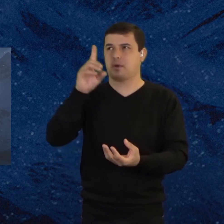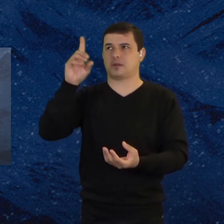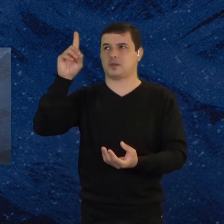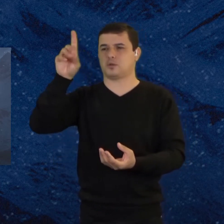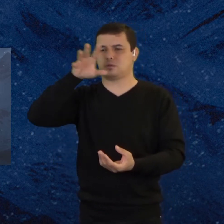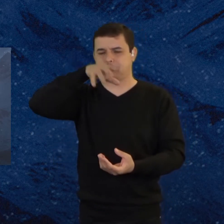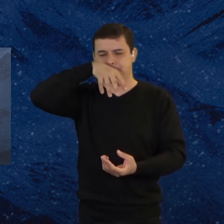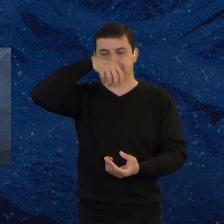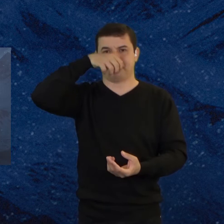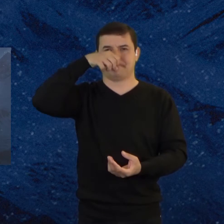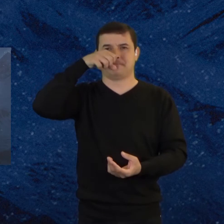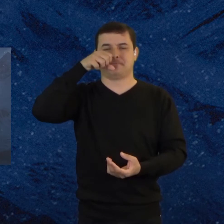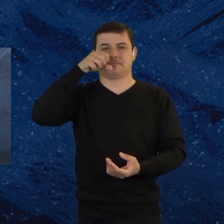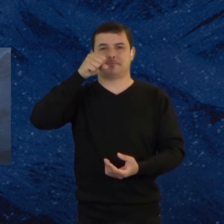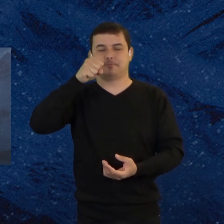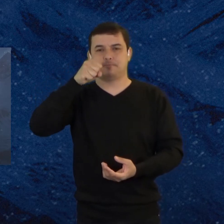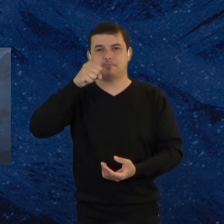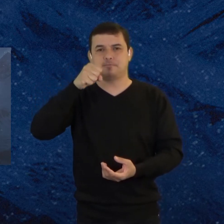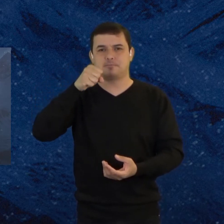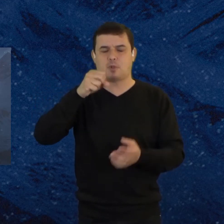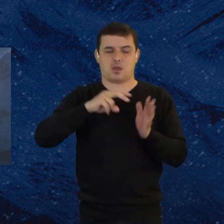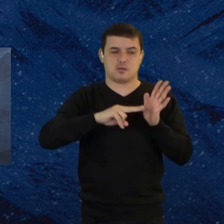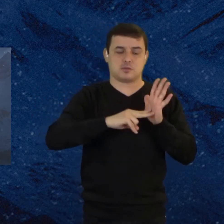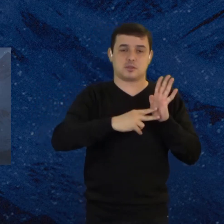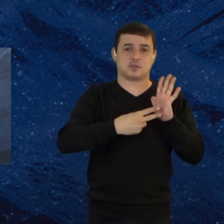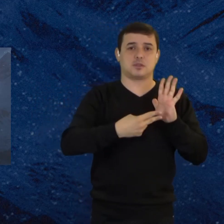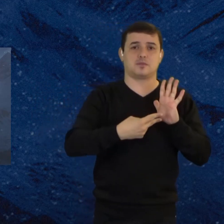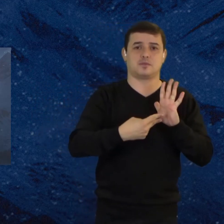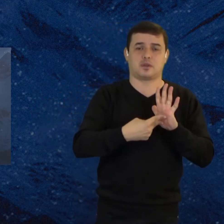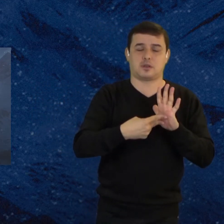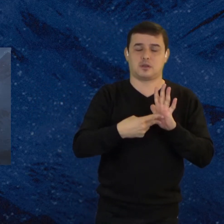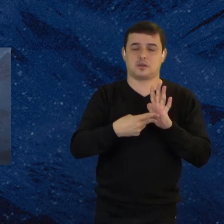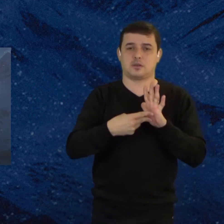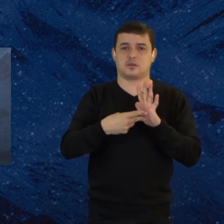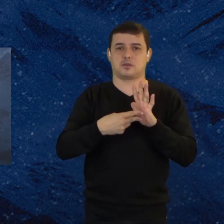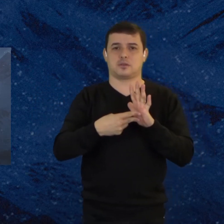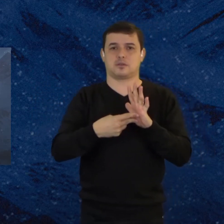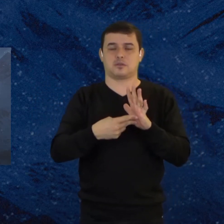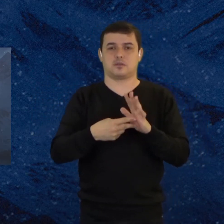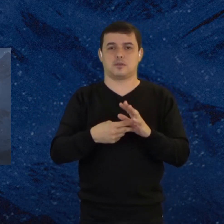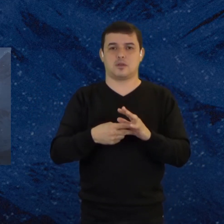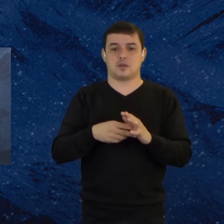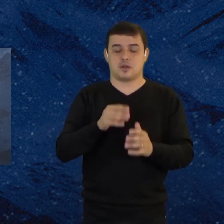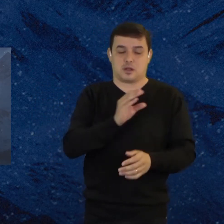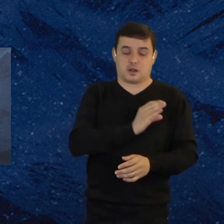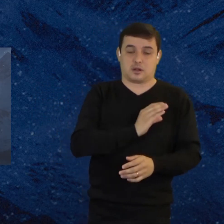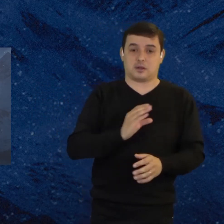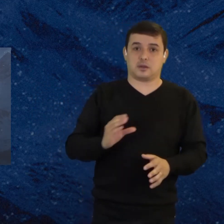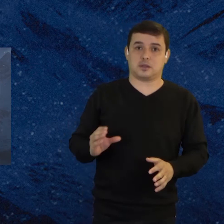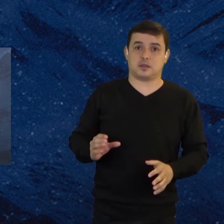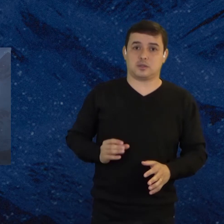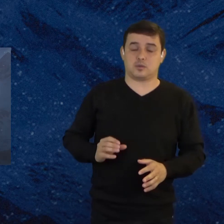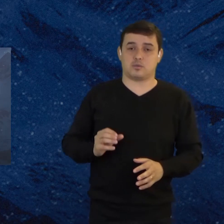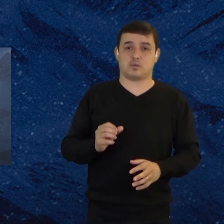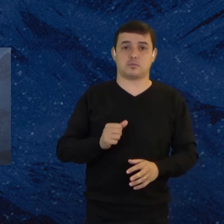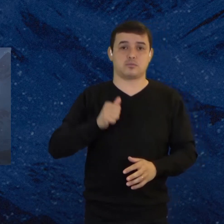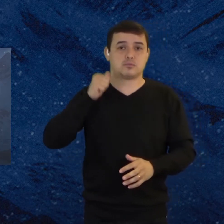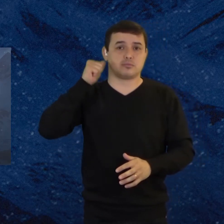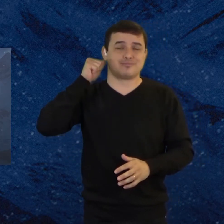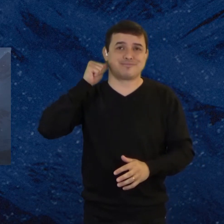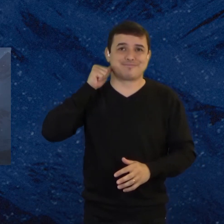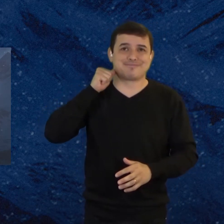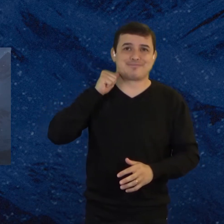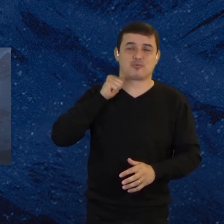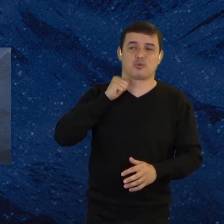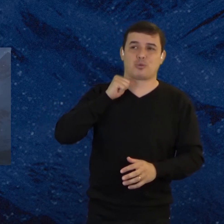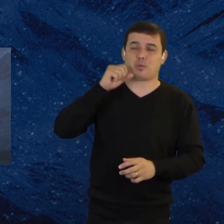Essa oferta, o que que representa para nós hoje no Novo Testamento? Cristo, que foi imolado, ele se